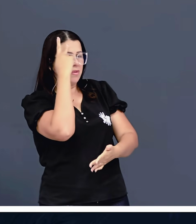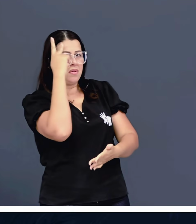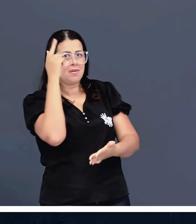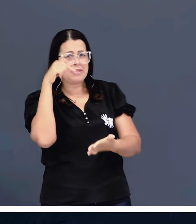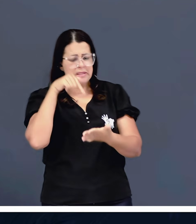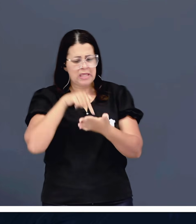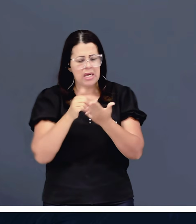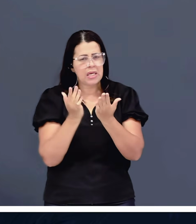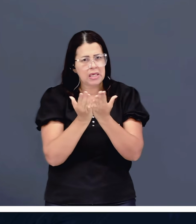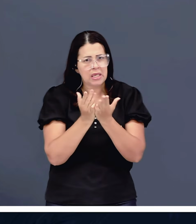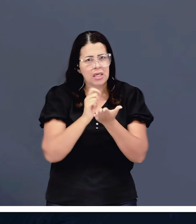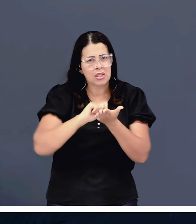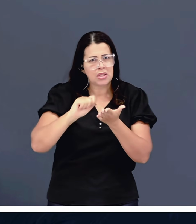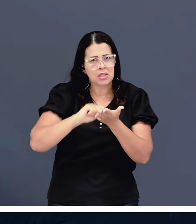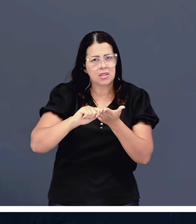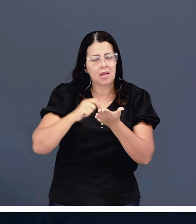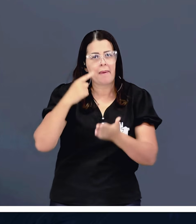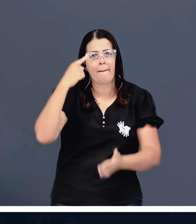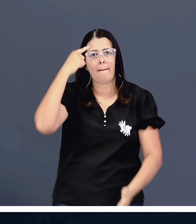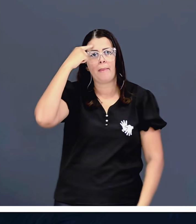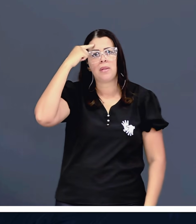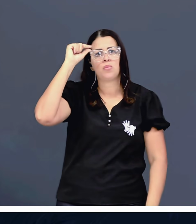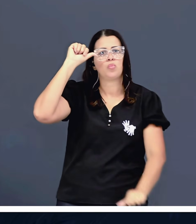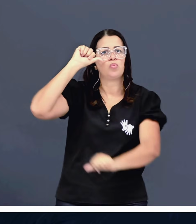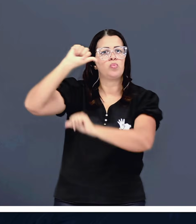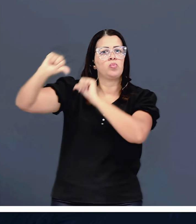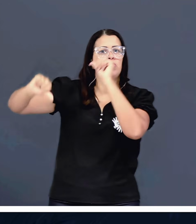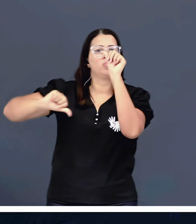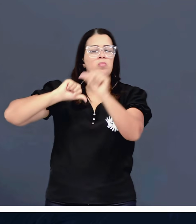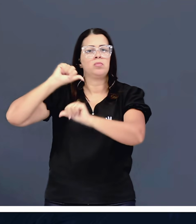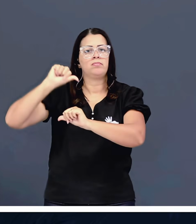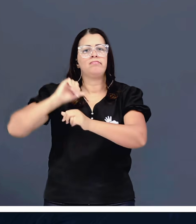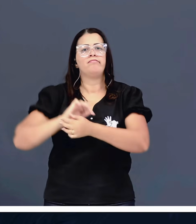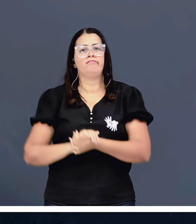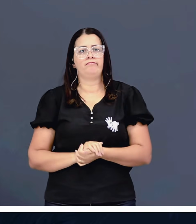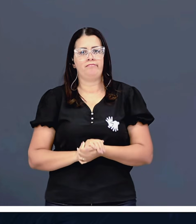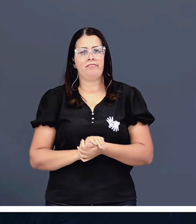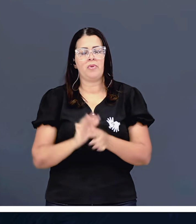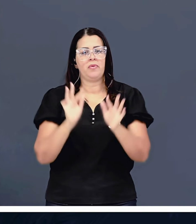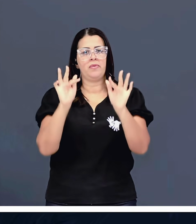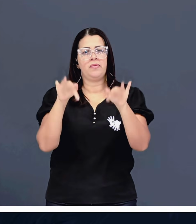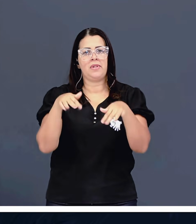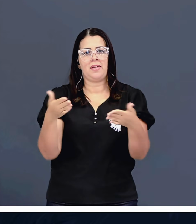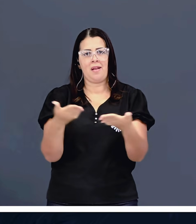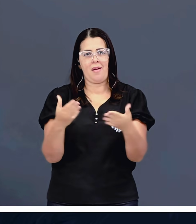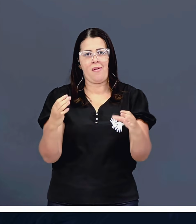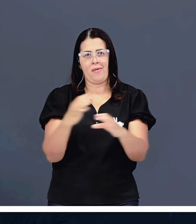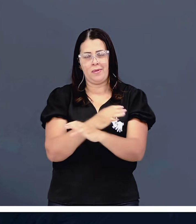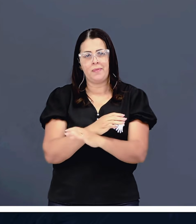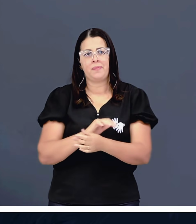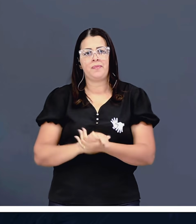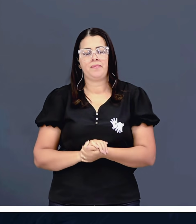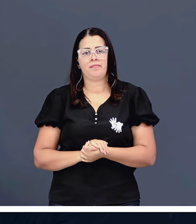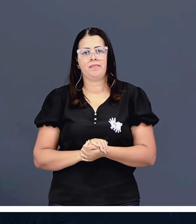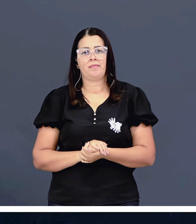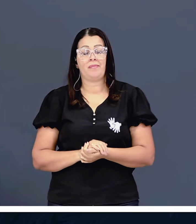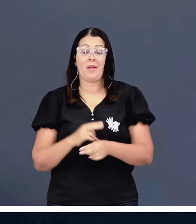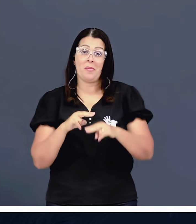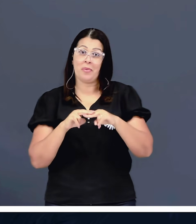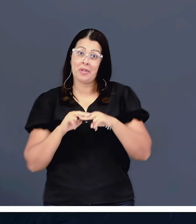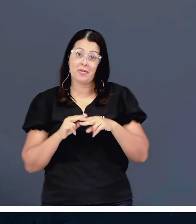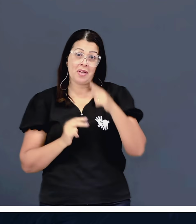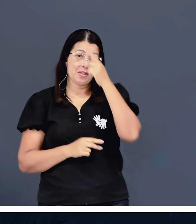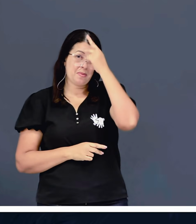escrito. Aí muda a mentalidade, tá? Quero encerrar. Por isso os ímpios